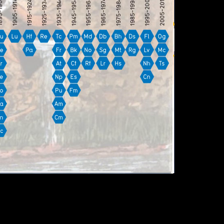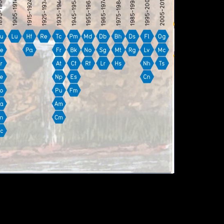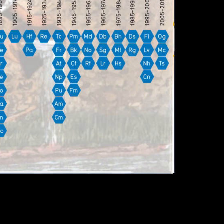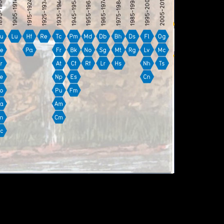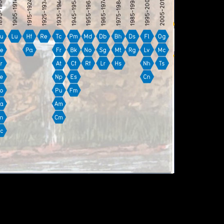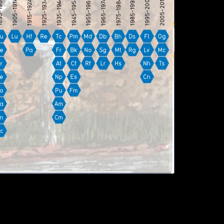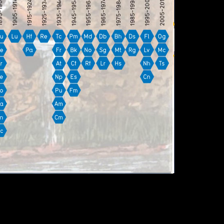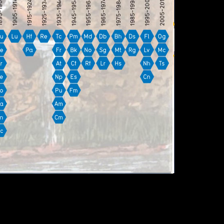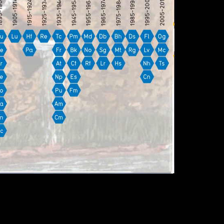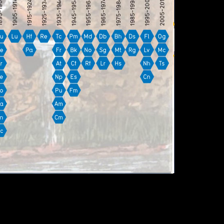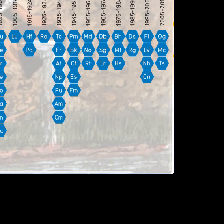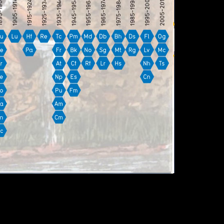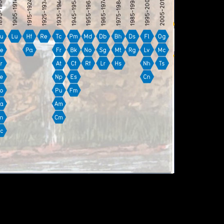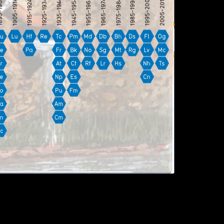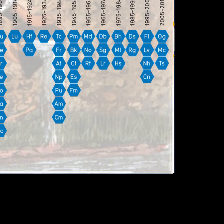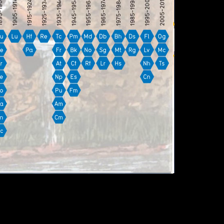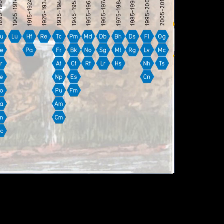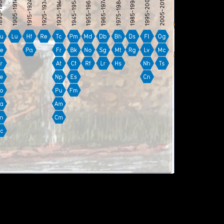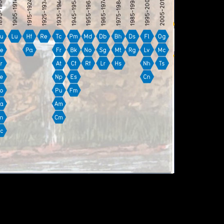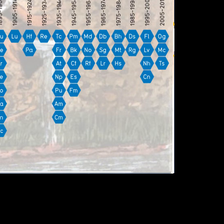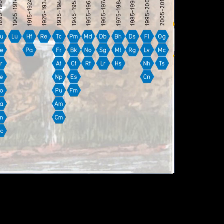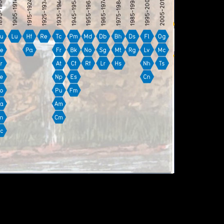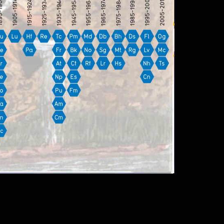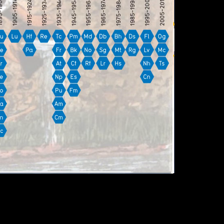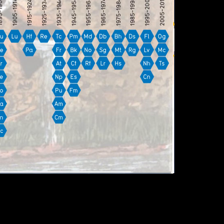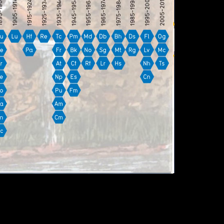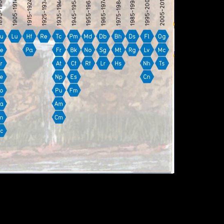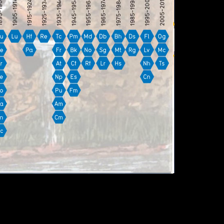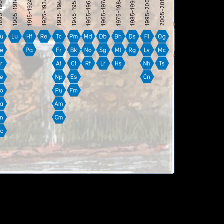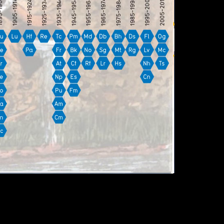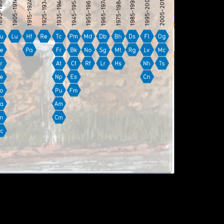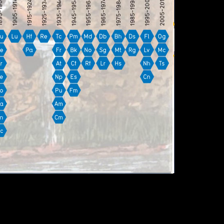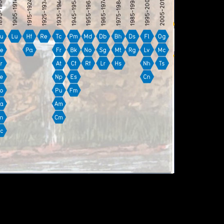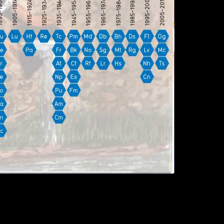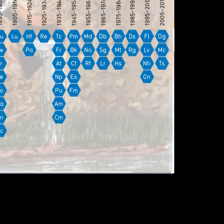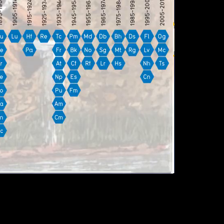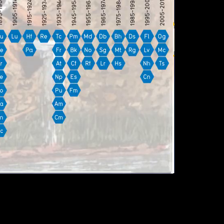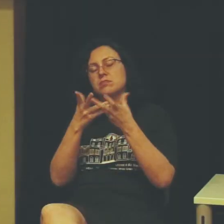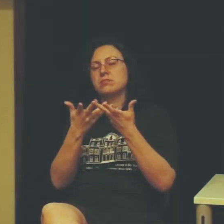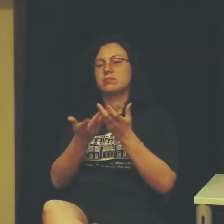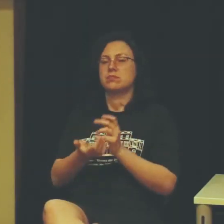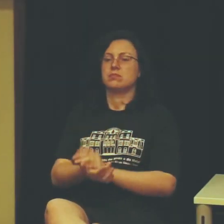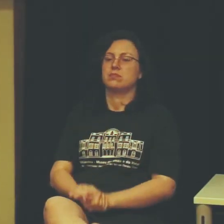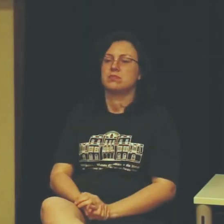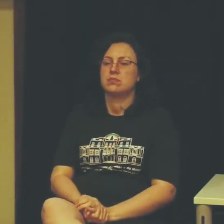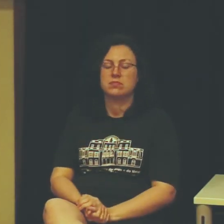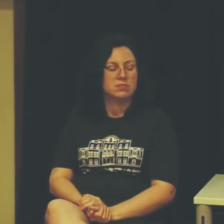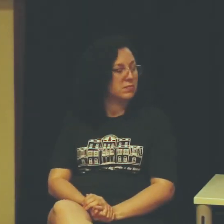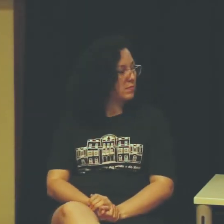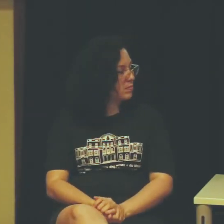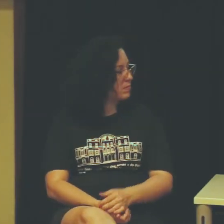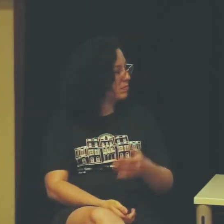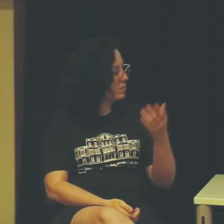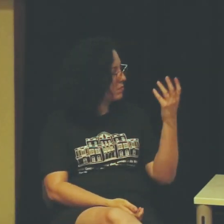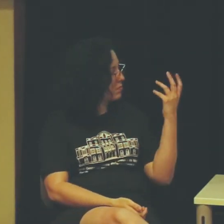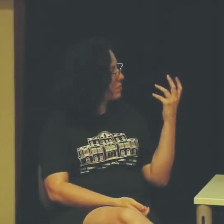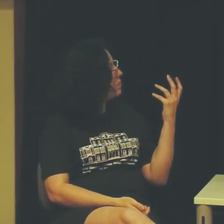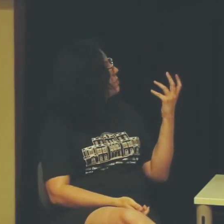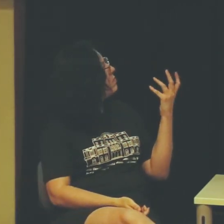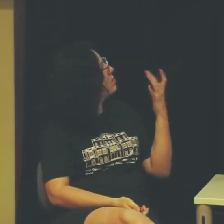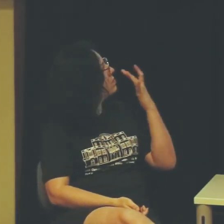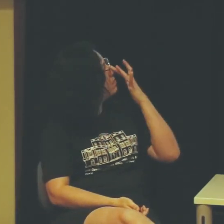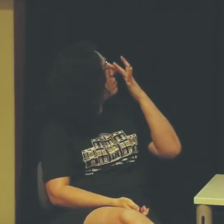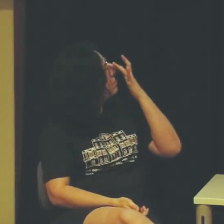bastante exaustivo, que a tabela periódica pôde ser estipulada. Então, aqui só para vocês terem ideia, né, aqui eu estou apresentando